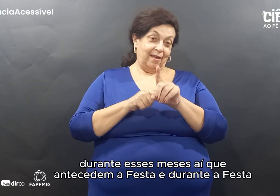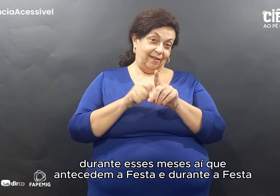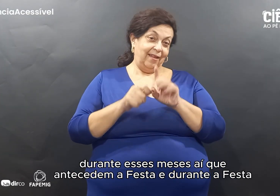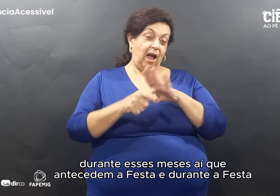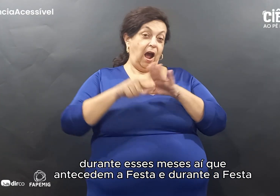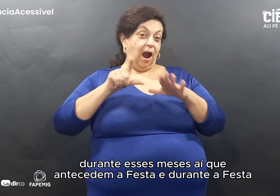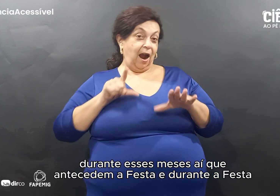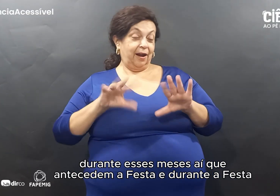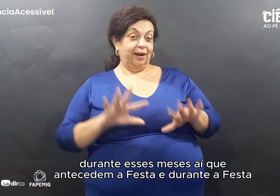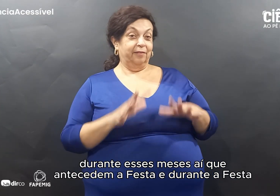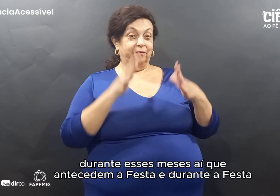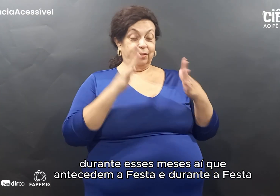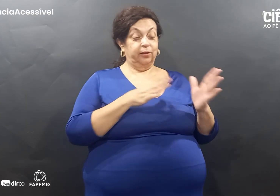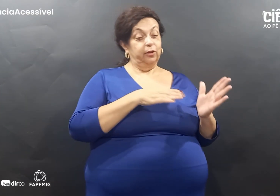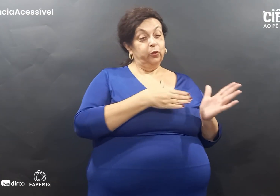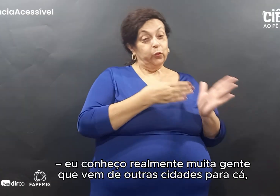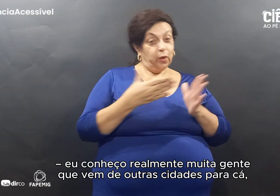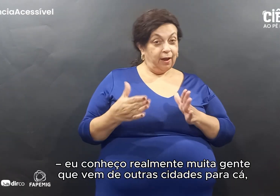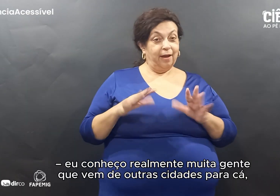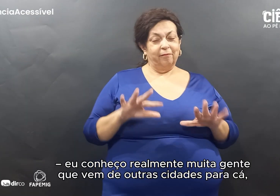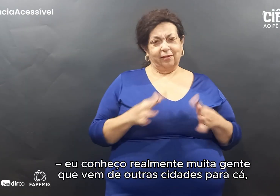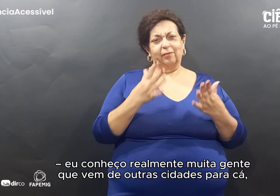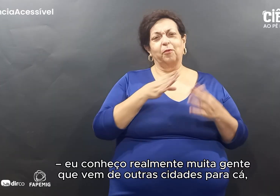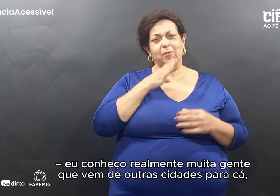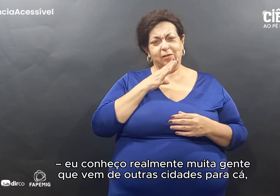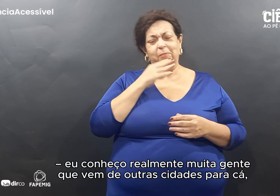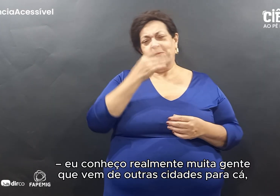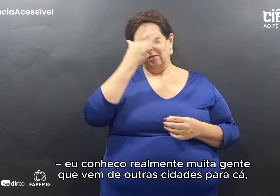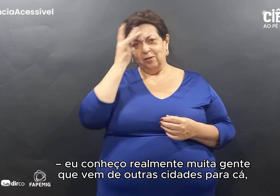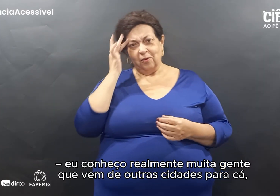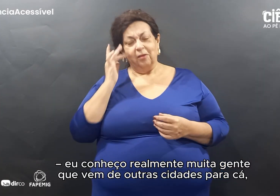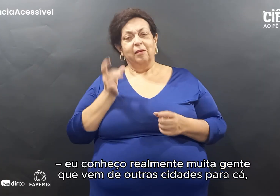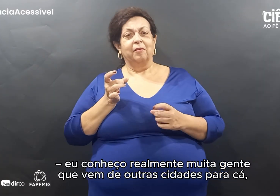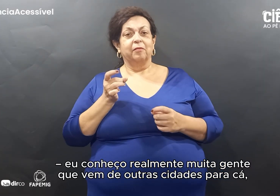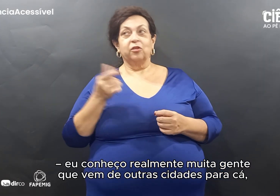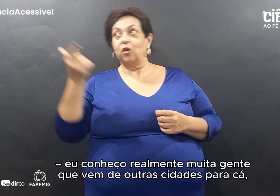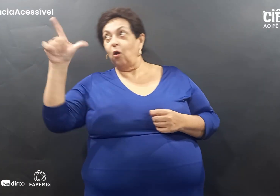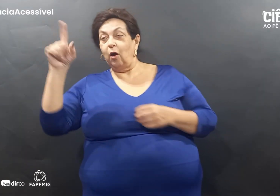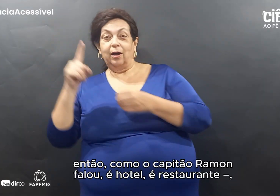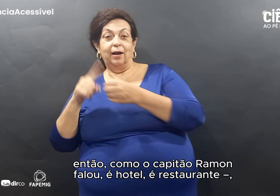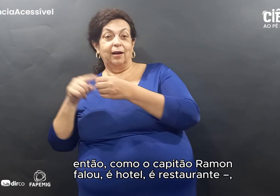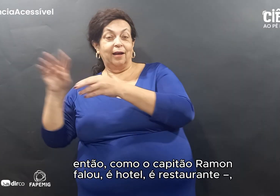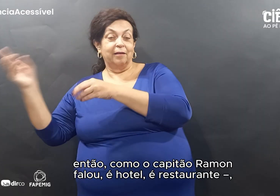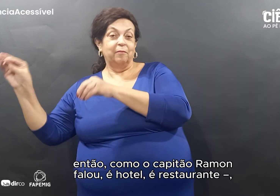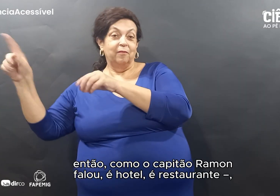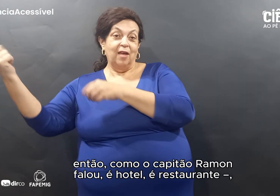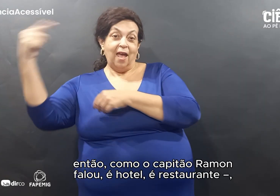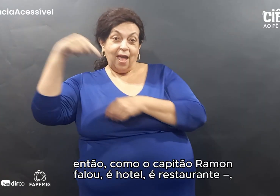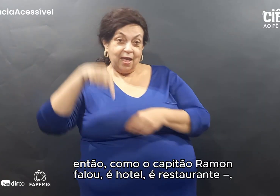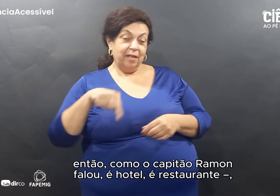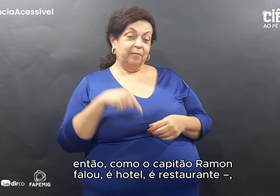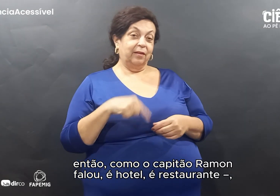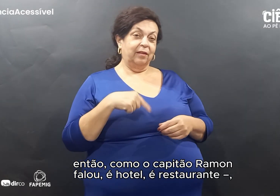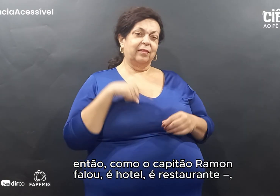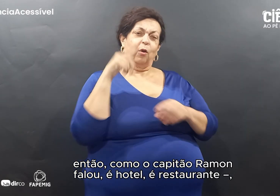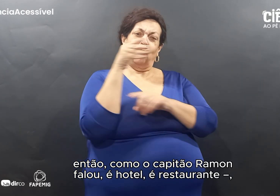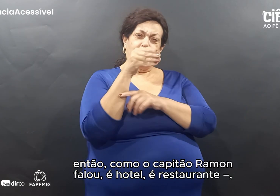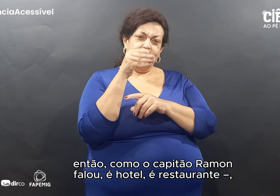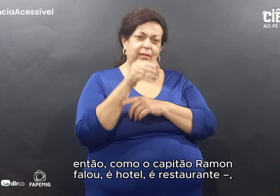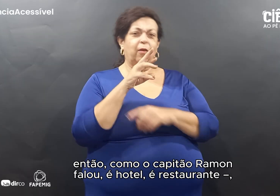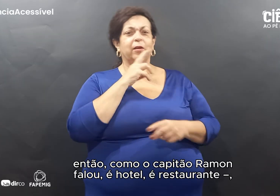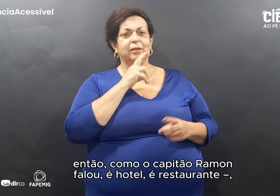que antecedem a festa e durante a festa. E eu conheço realmente muita gente que vem de outras cidades para cá. Então, como o capitão Ramon falou, é hotel,